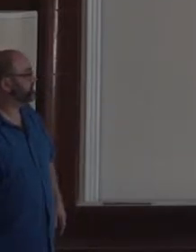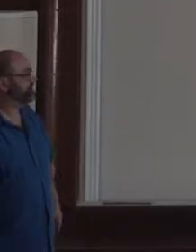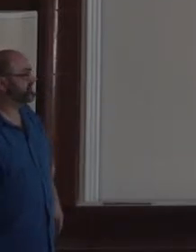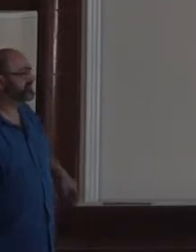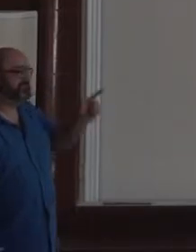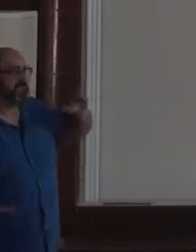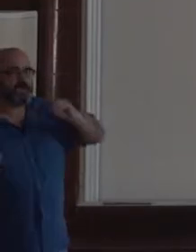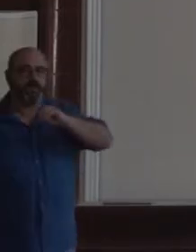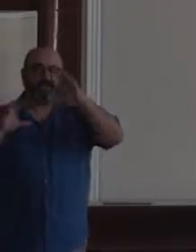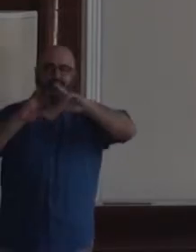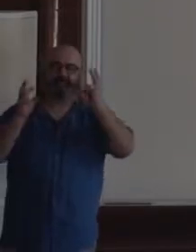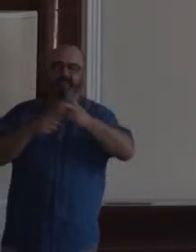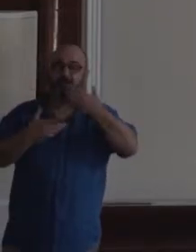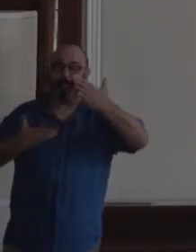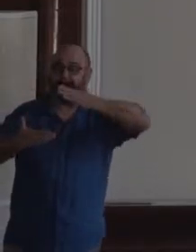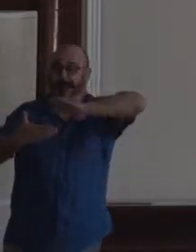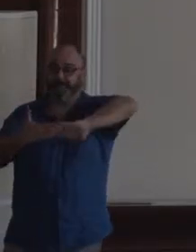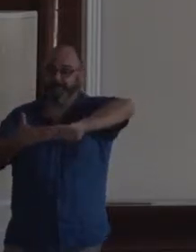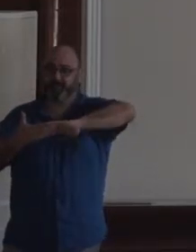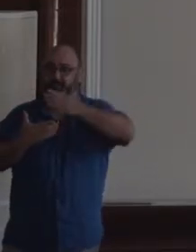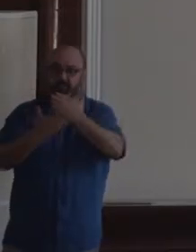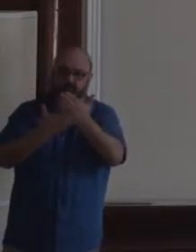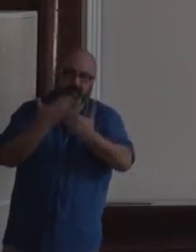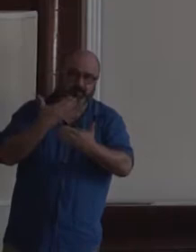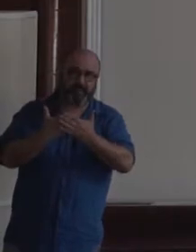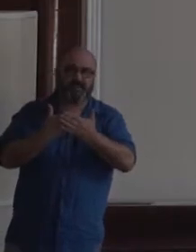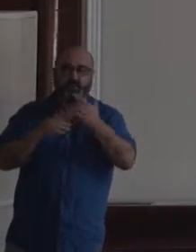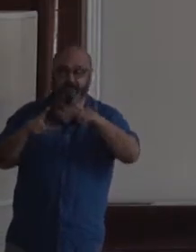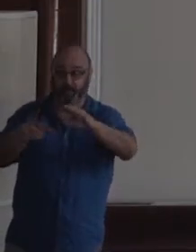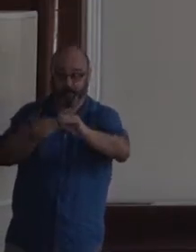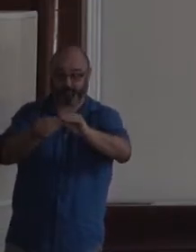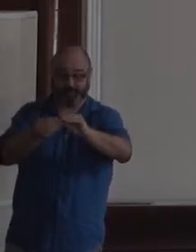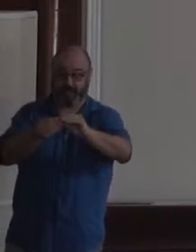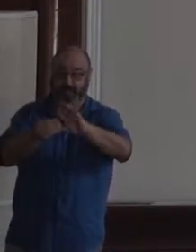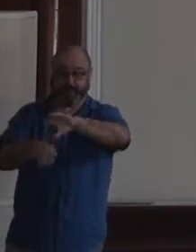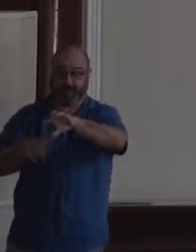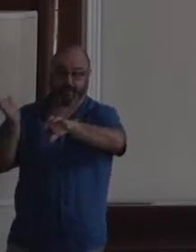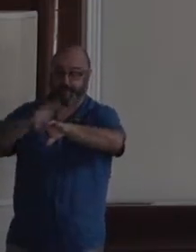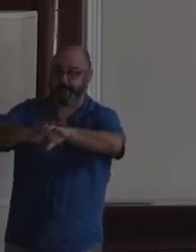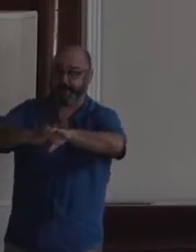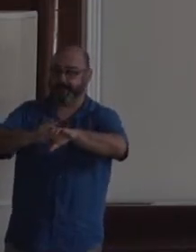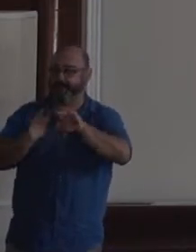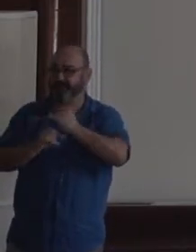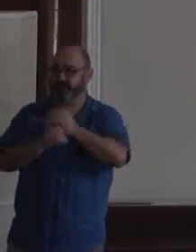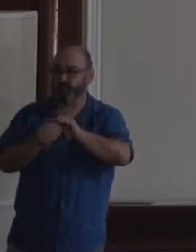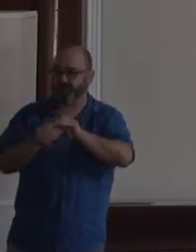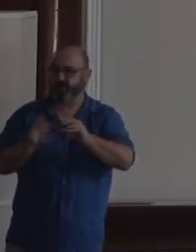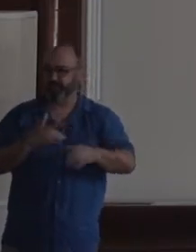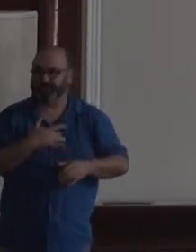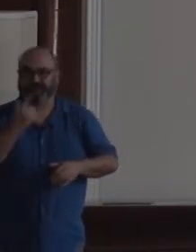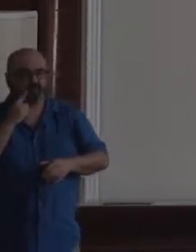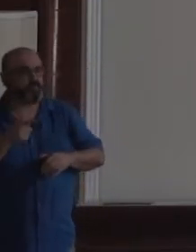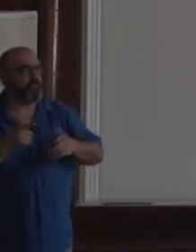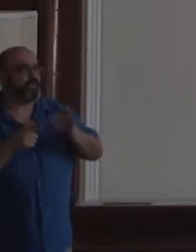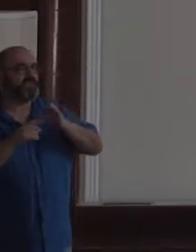Ce concept général d'aller patcher et remplacer des vrais objets par des faux objets, ça va être utile dès